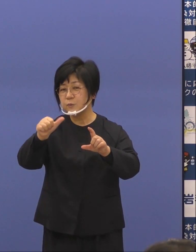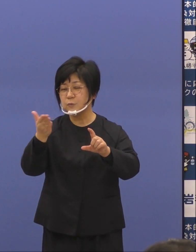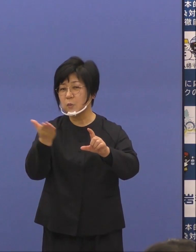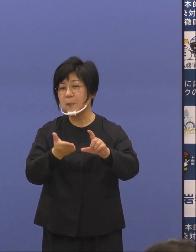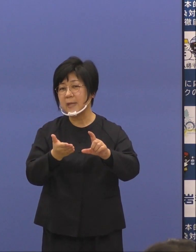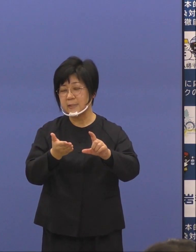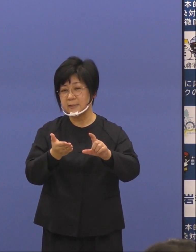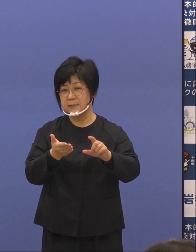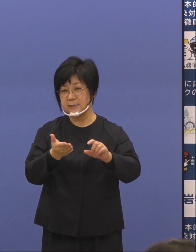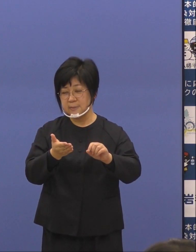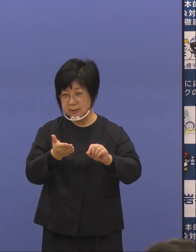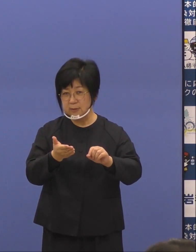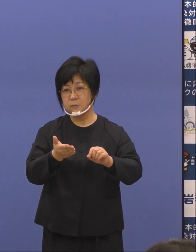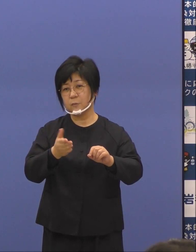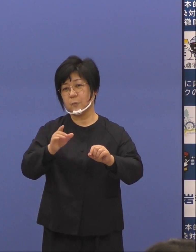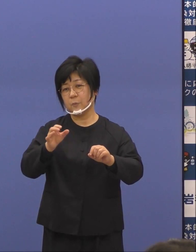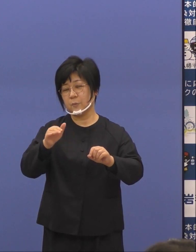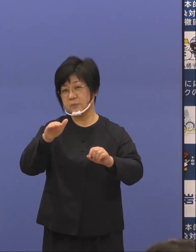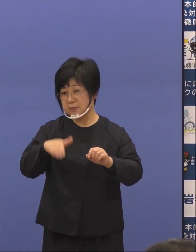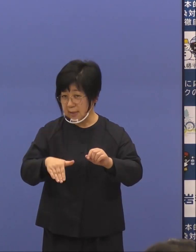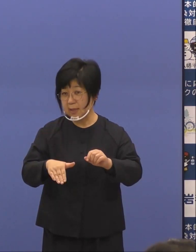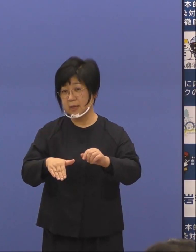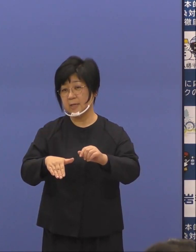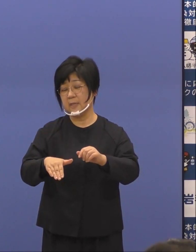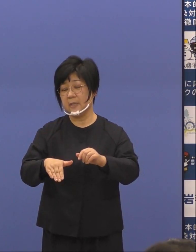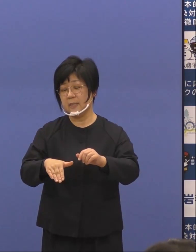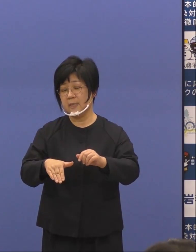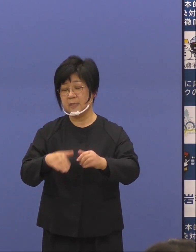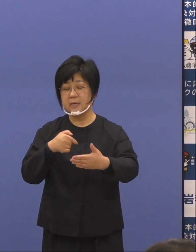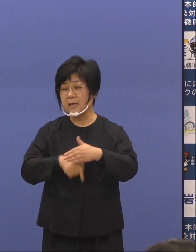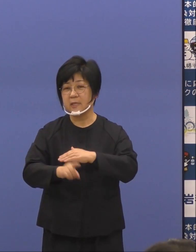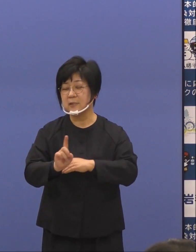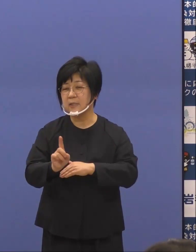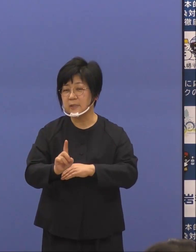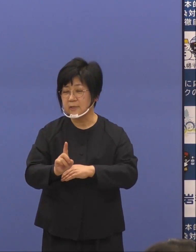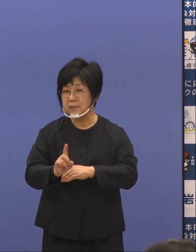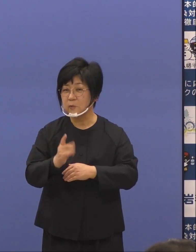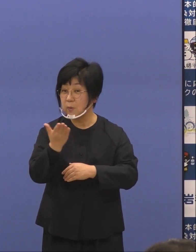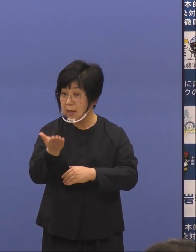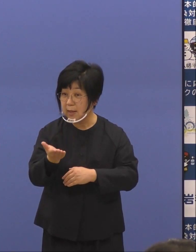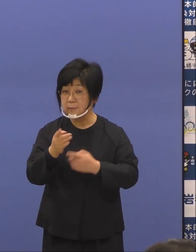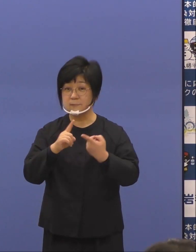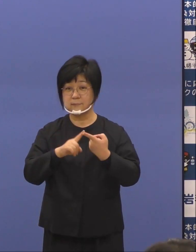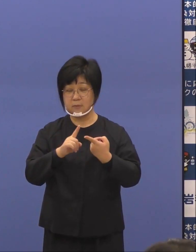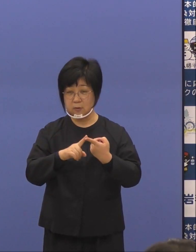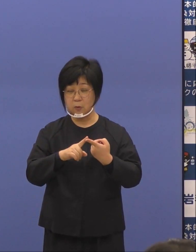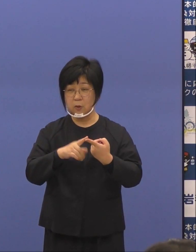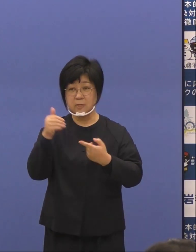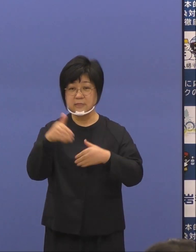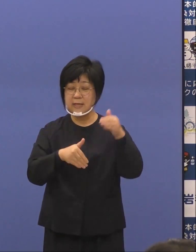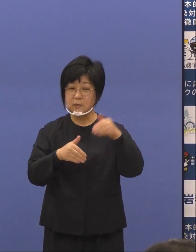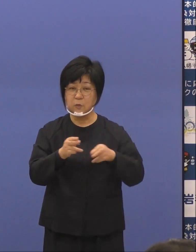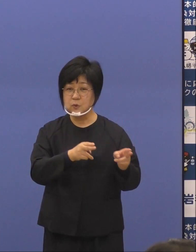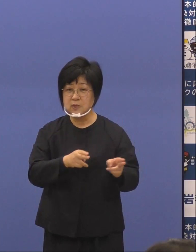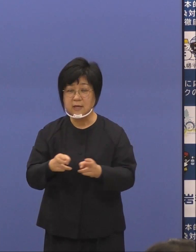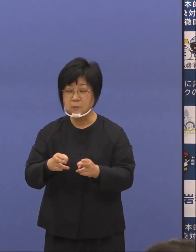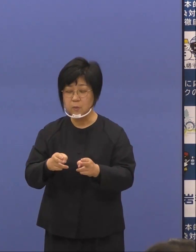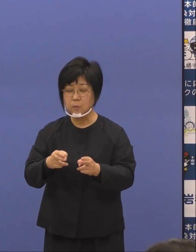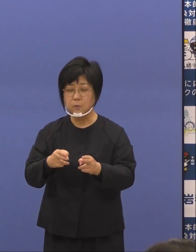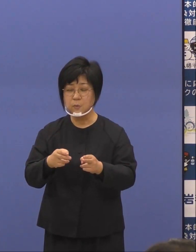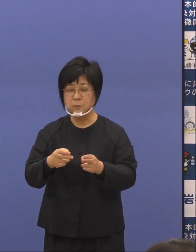なかなかない結果になってしまいました。その点について何が原因だったのか、あとはその選挙制度というものを維持していく上